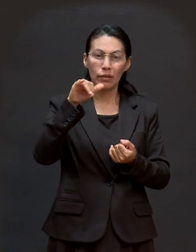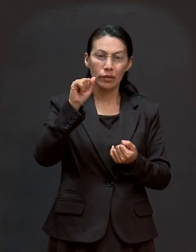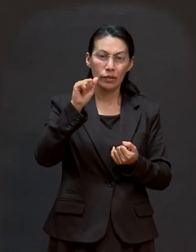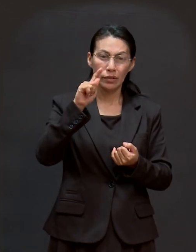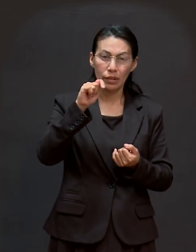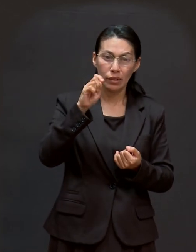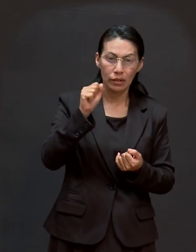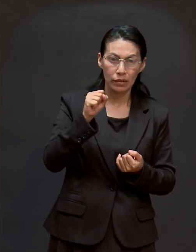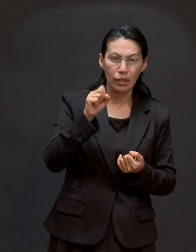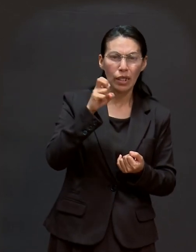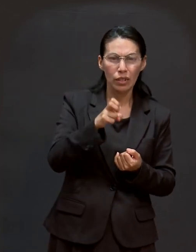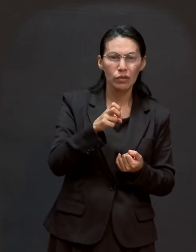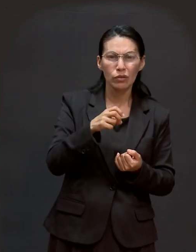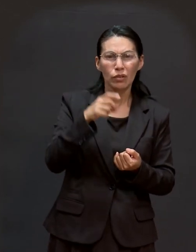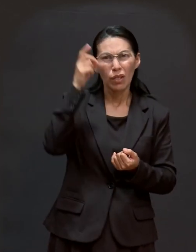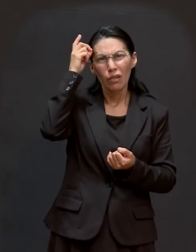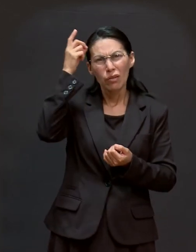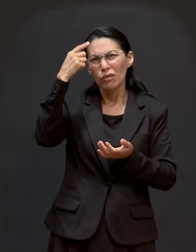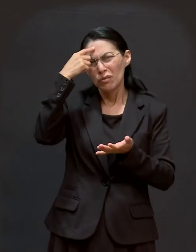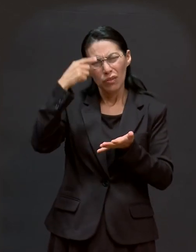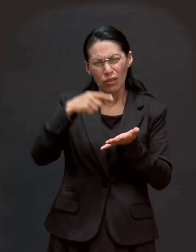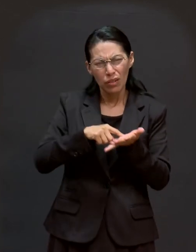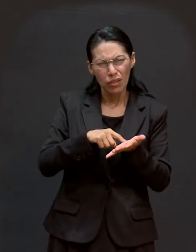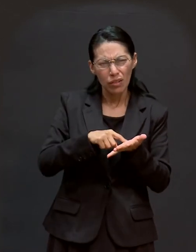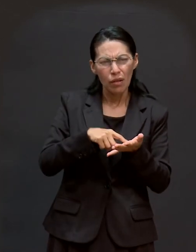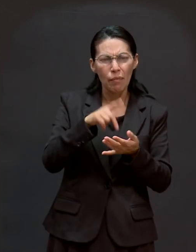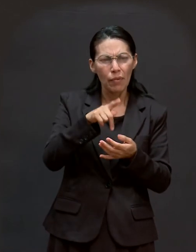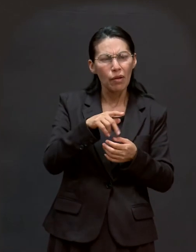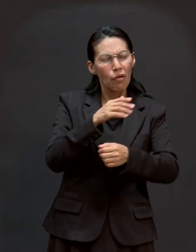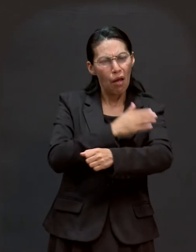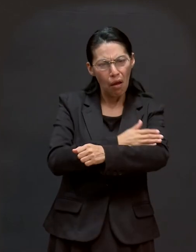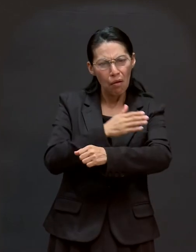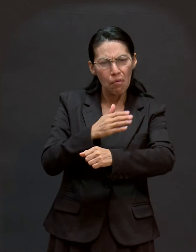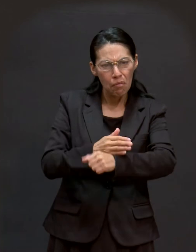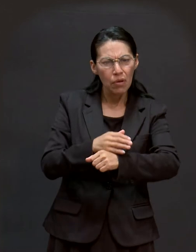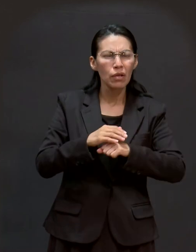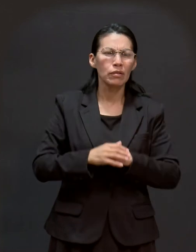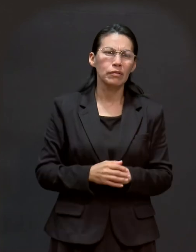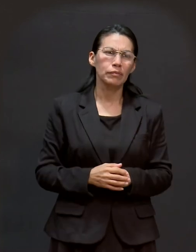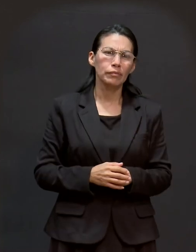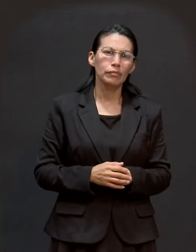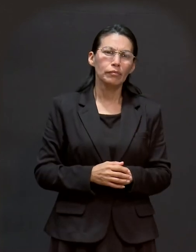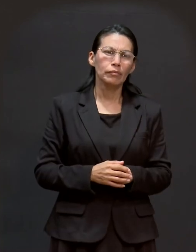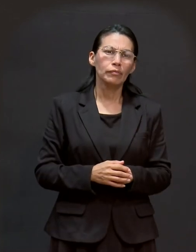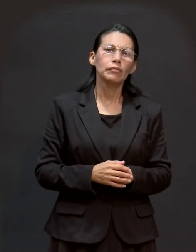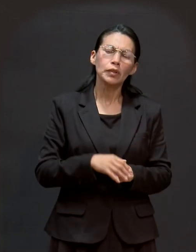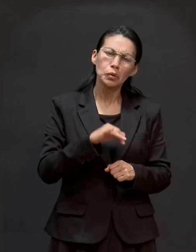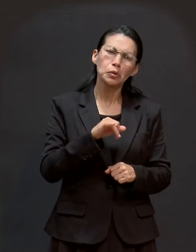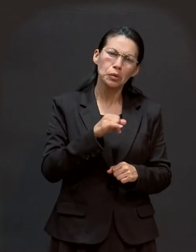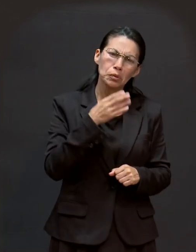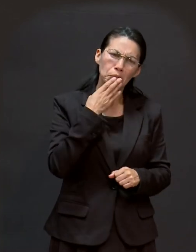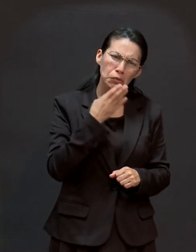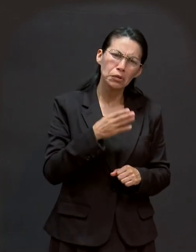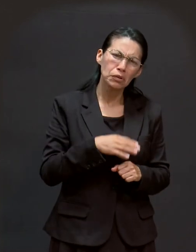que son capellanes ateos ateos sí pero que hacen una labor de consuelo y acompañamiento